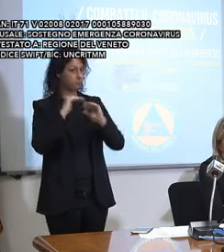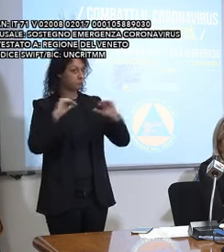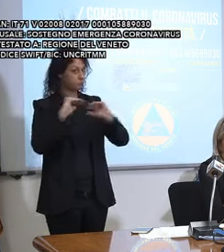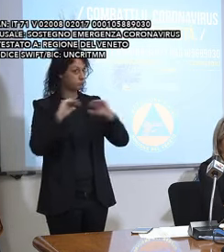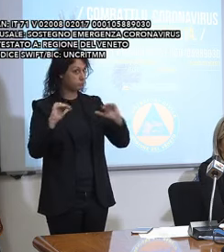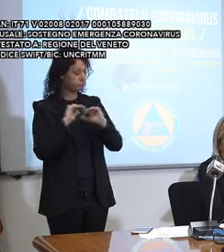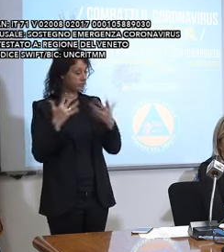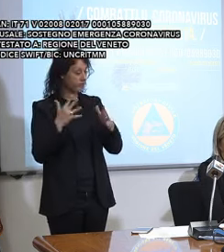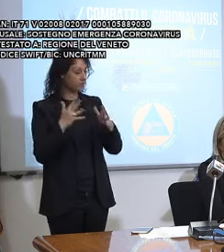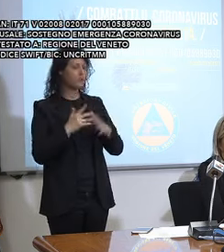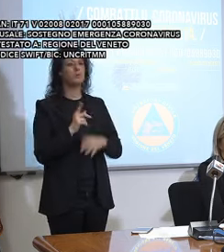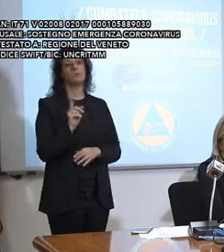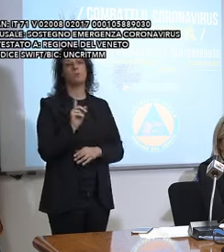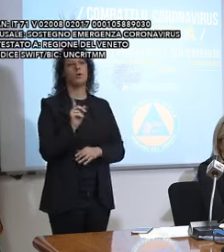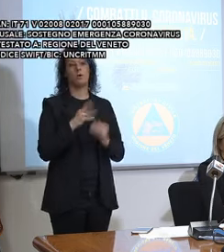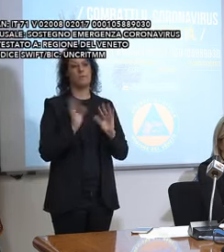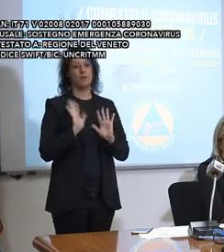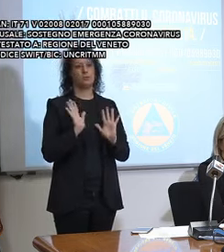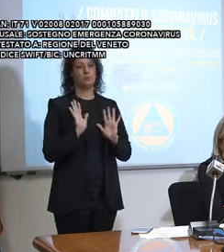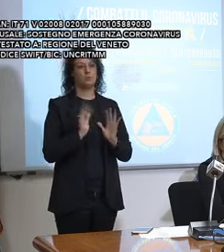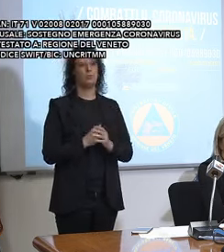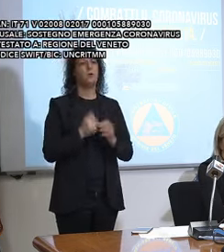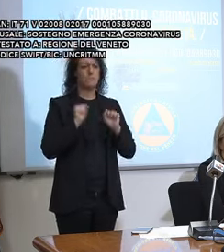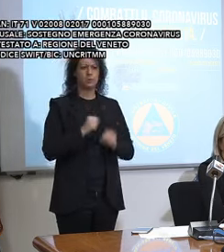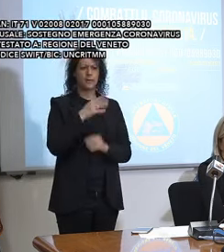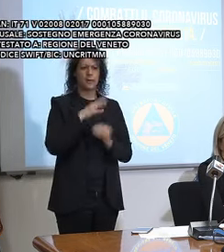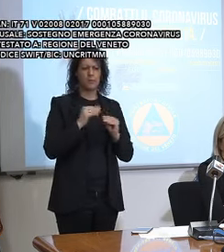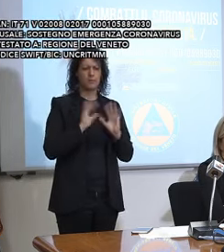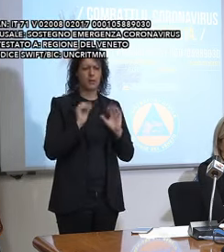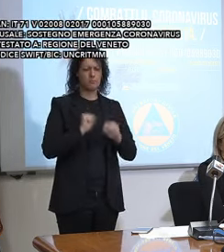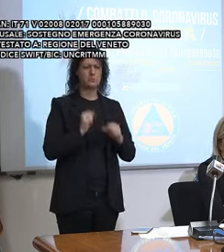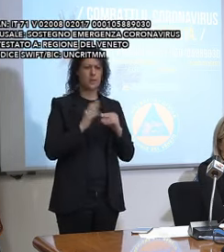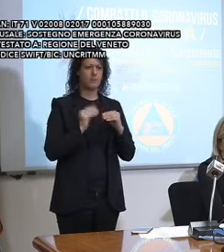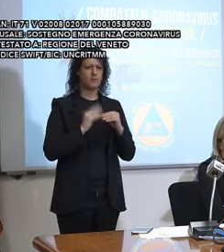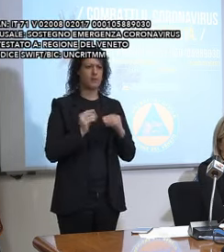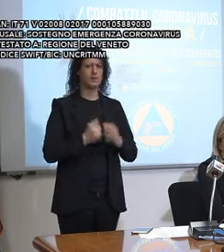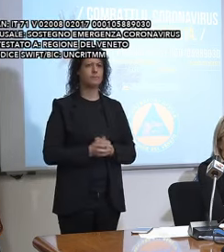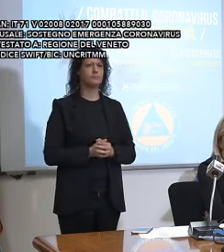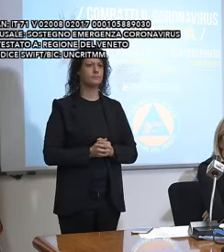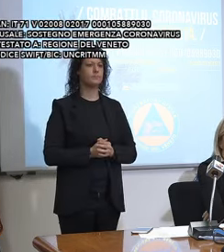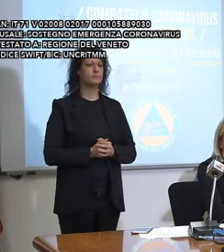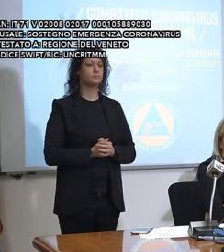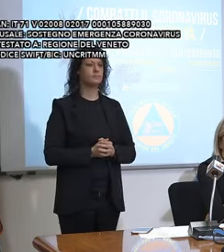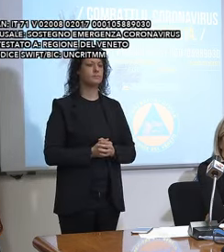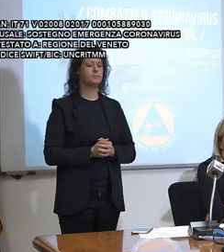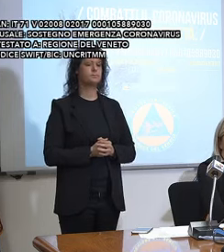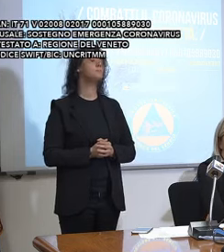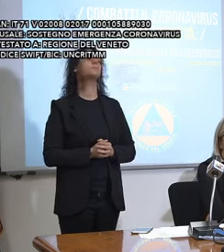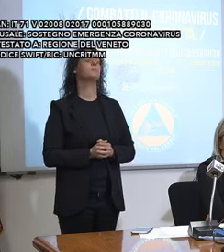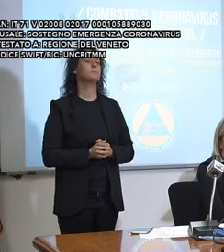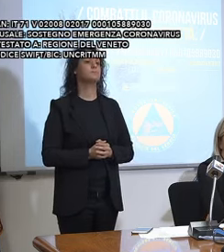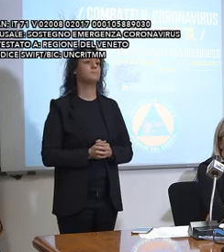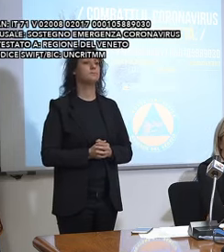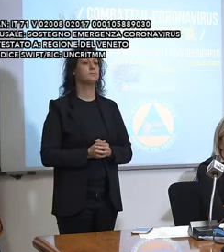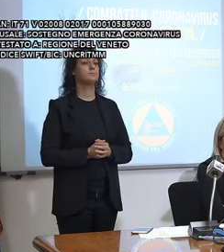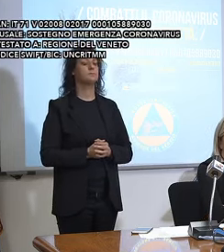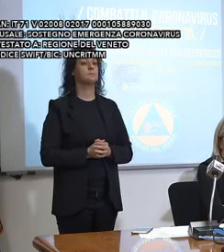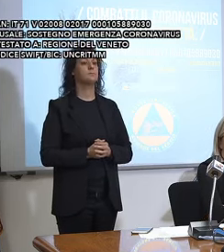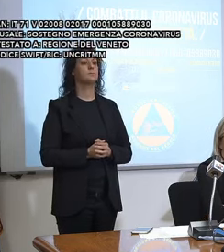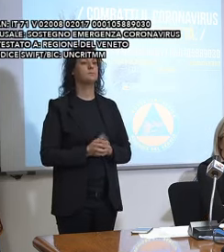possiamo farlo, insomma oggi abbiamo una banca dati abbastanza, quindi basta lavorarla, ci sono. Però ricordo che